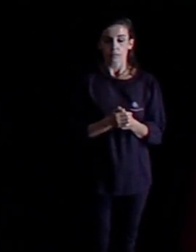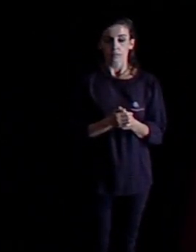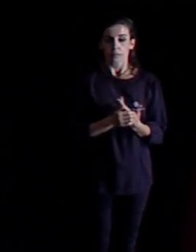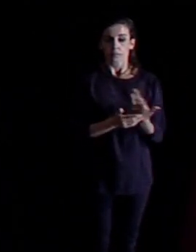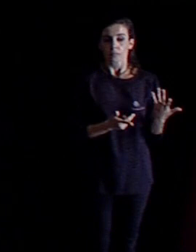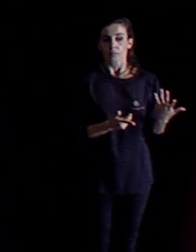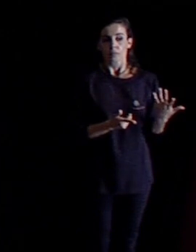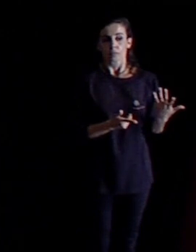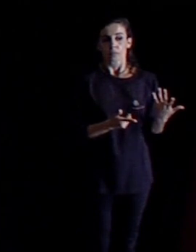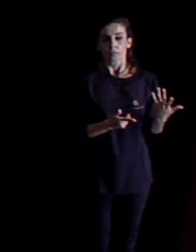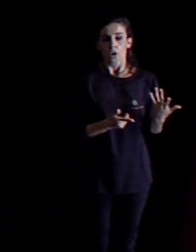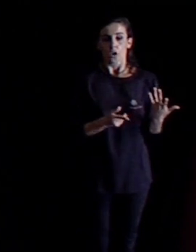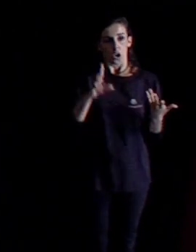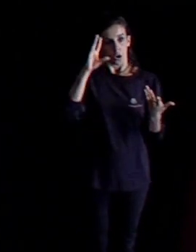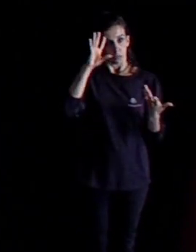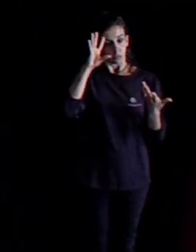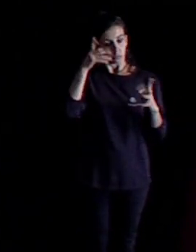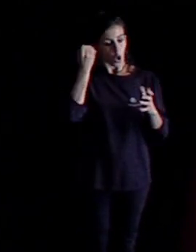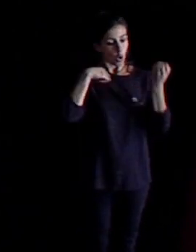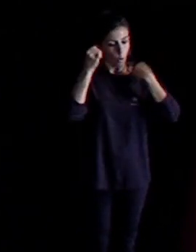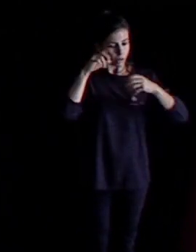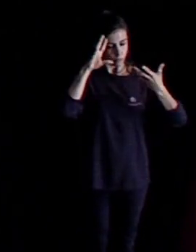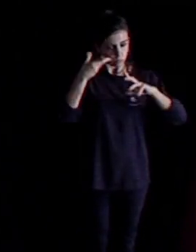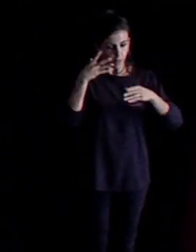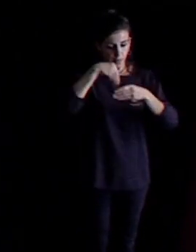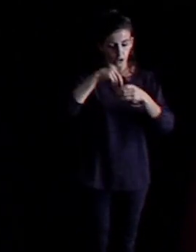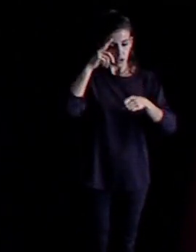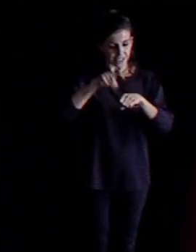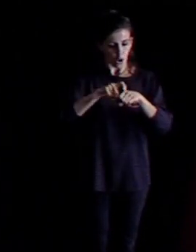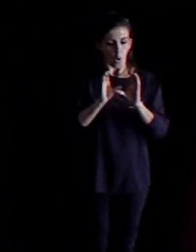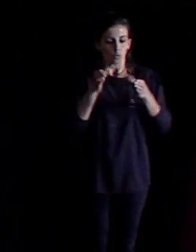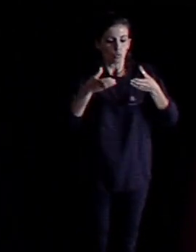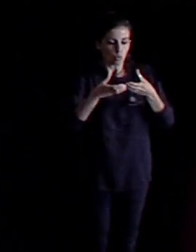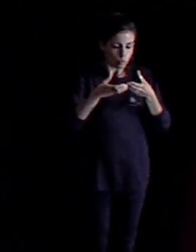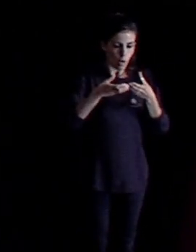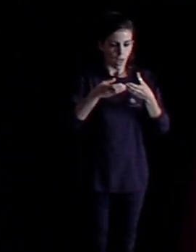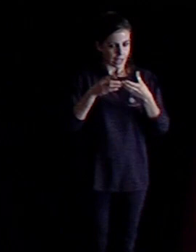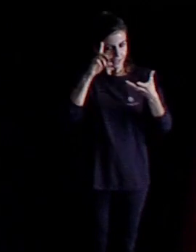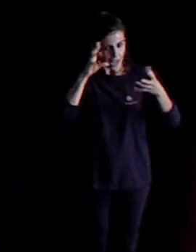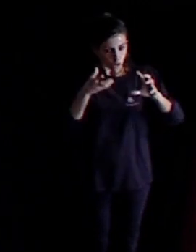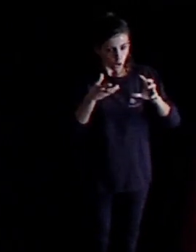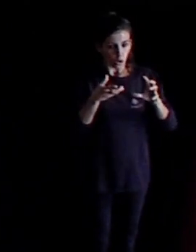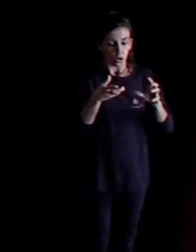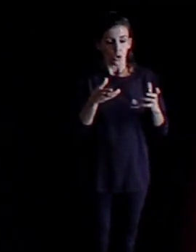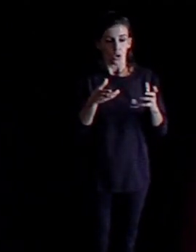Los trastornos de conducta a nivel psiquiátrico es un grupo de trastornos donde los